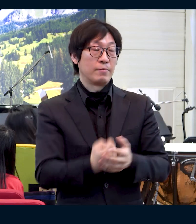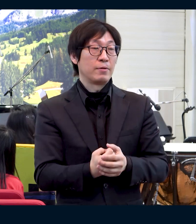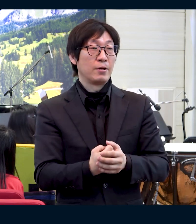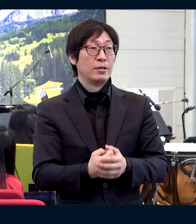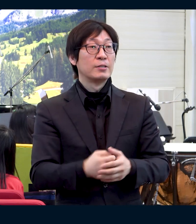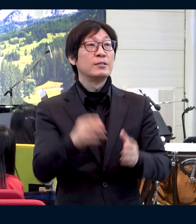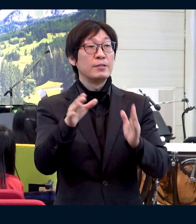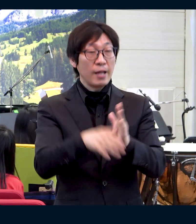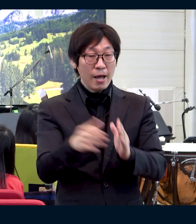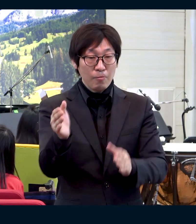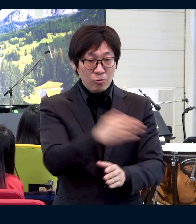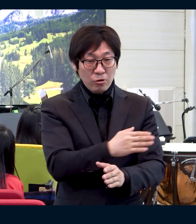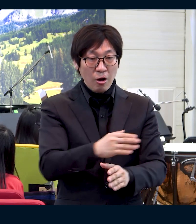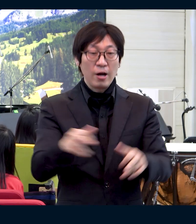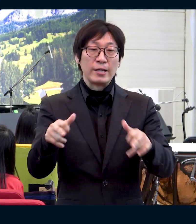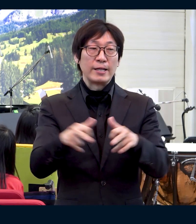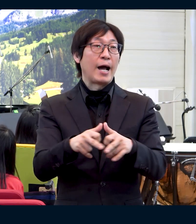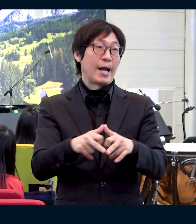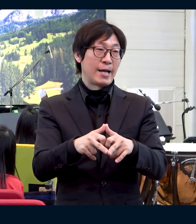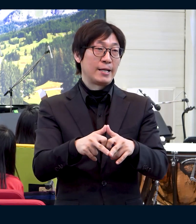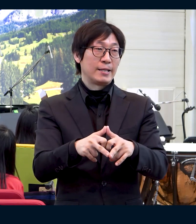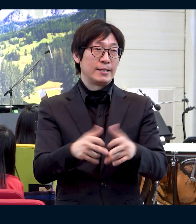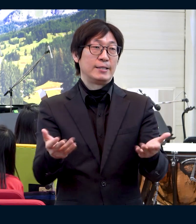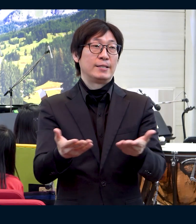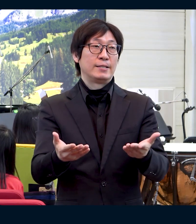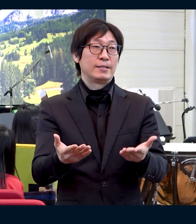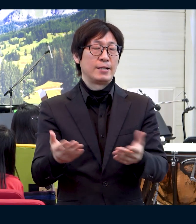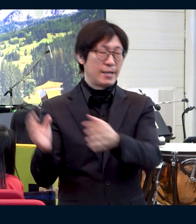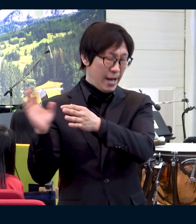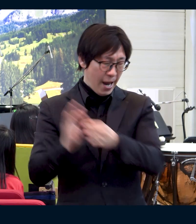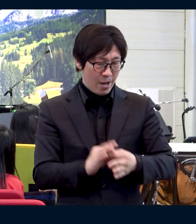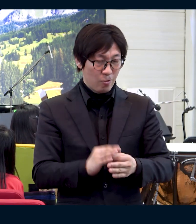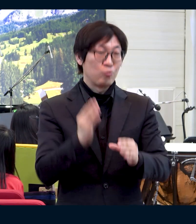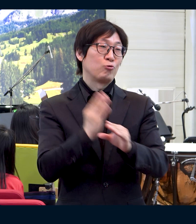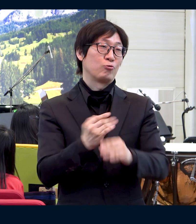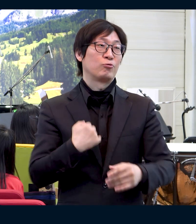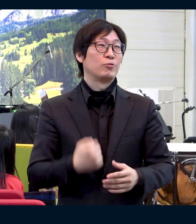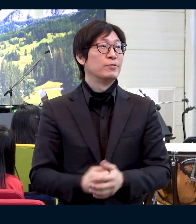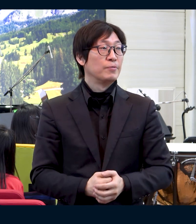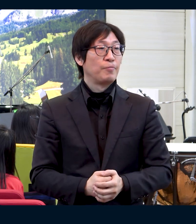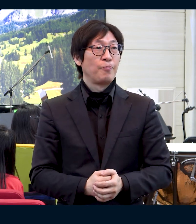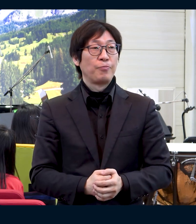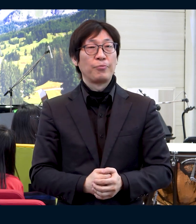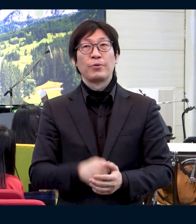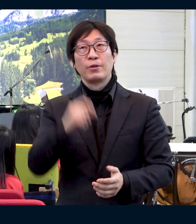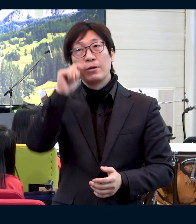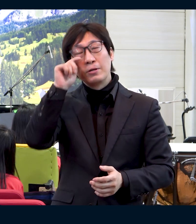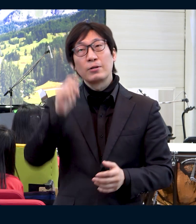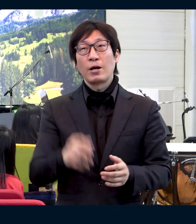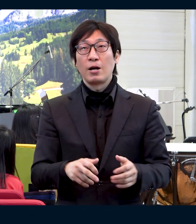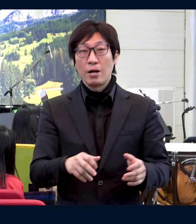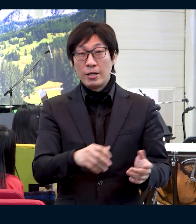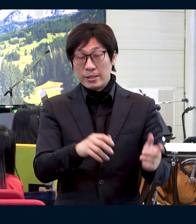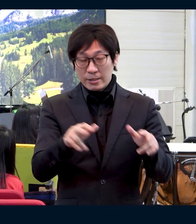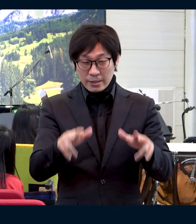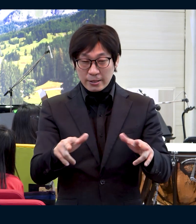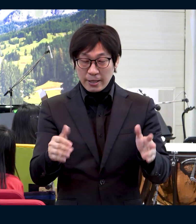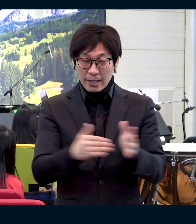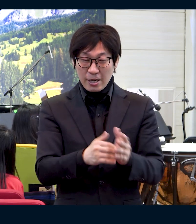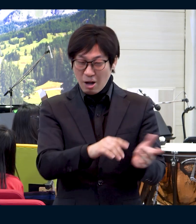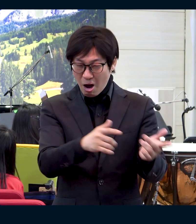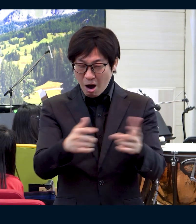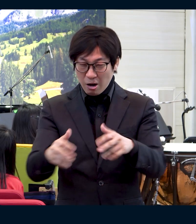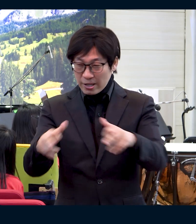저는 장애인 사역을 그때가 계기가 되어서 장애인 사역을 하고 있습니다. 그리고 지금까지 다양한 장애인들을 봤고요. 또